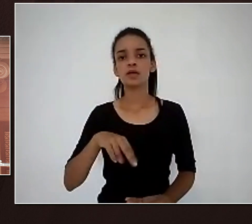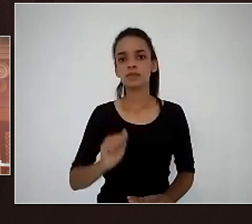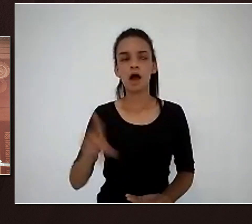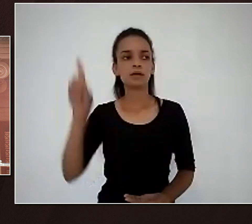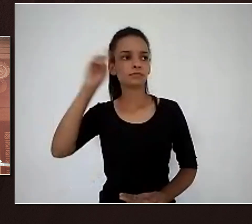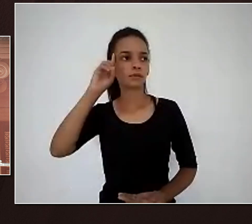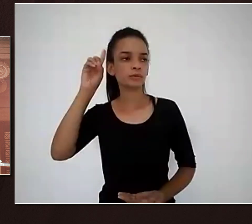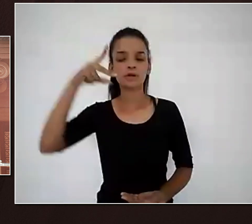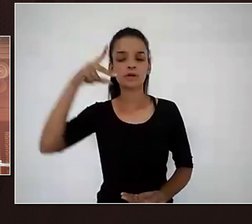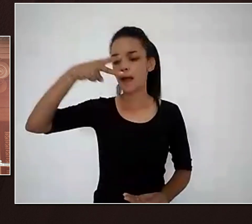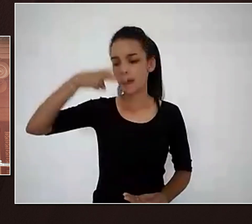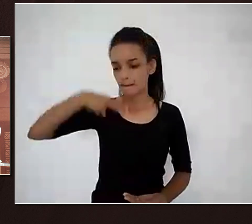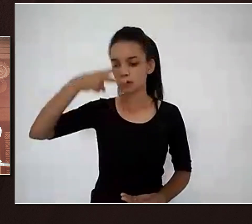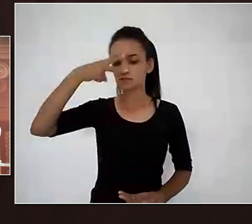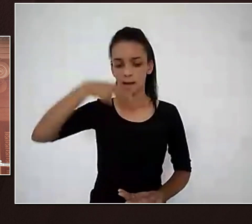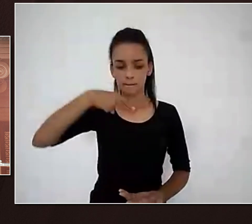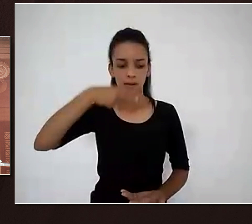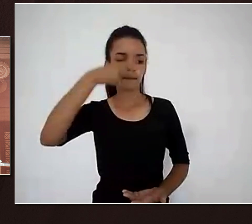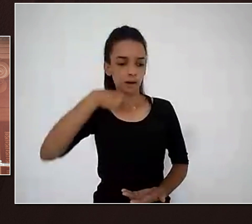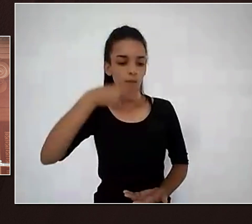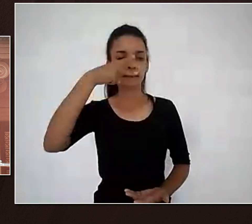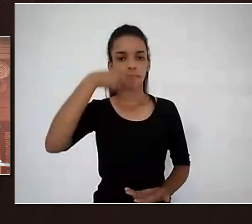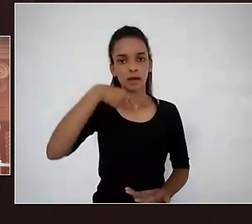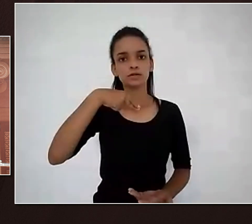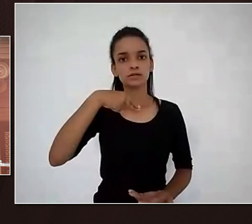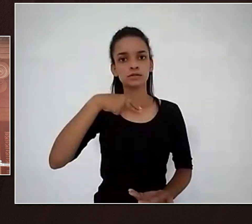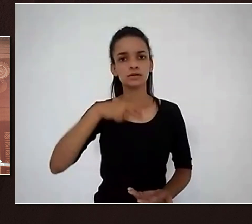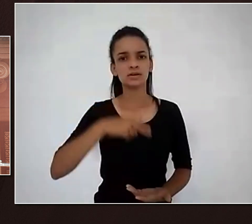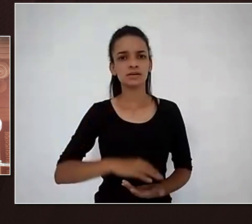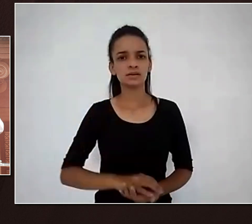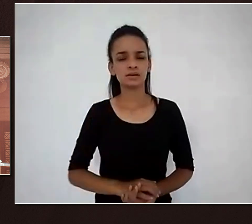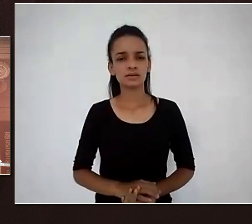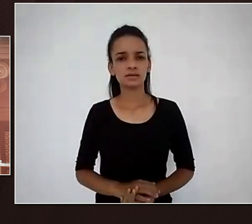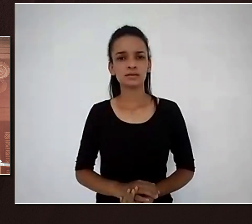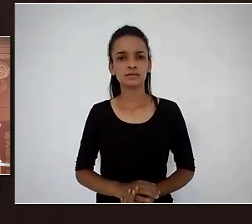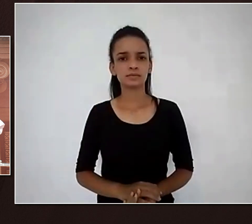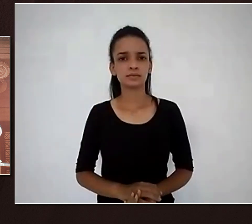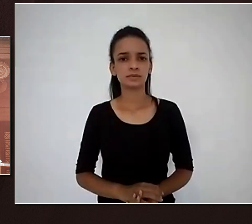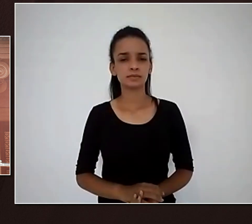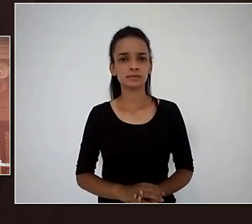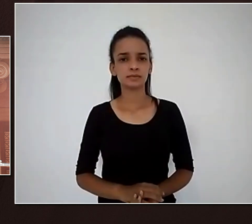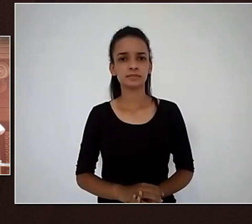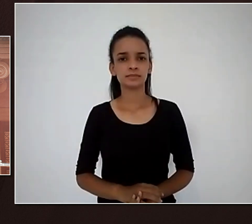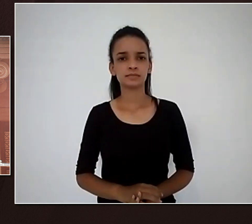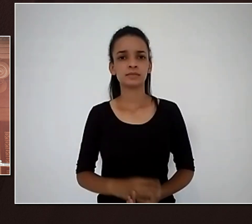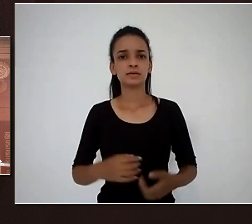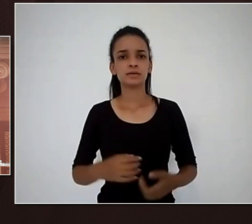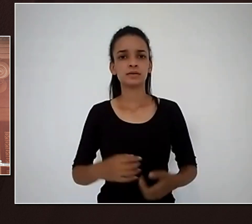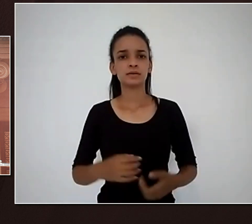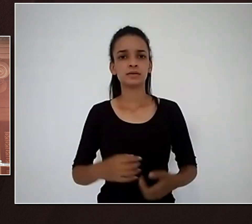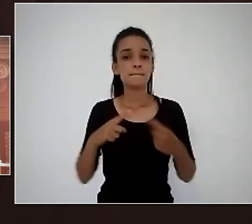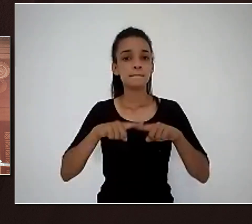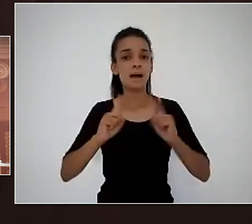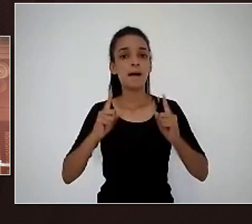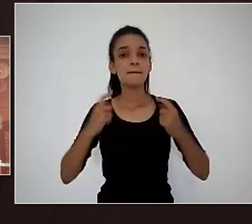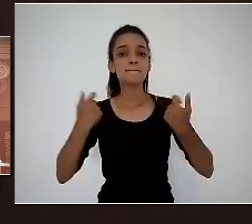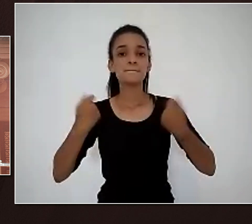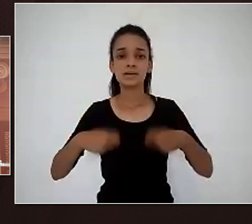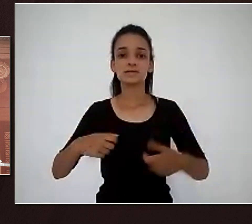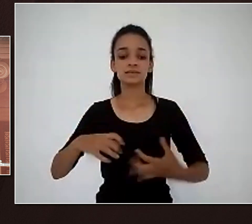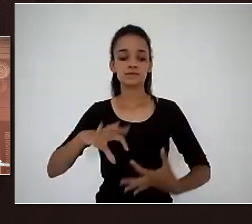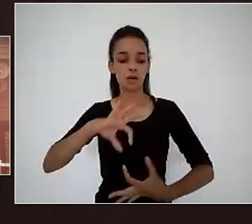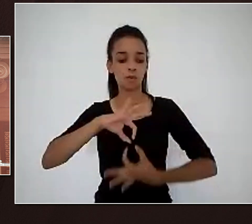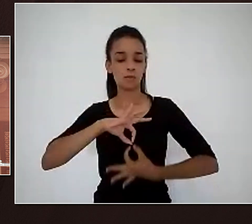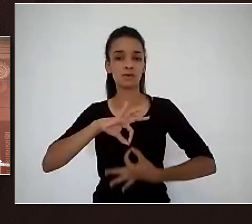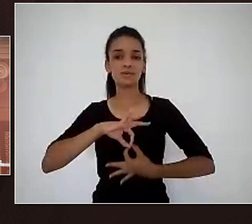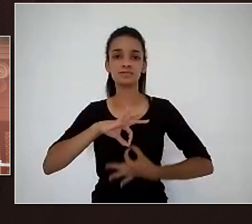né? Mas a gente sempre está correndo atrás da palavra viva, deixar que o Espírito tenha a liberdade de uma maneira viva